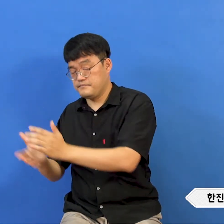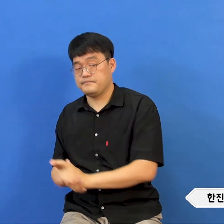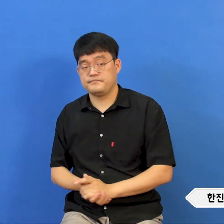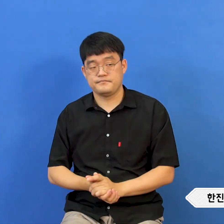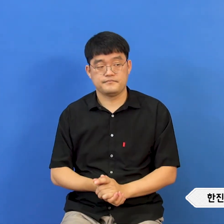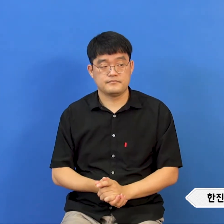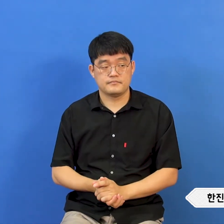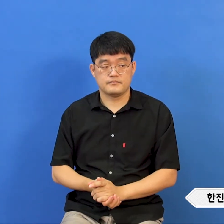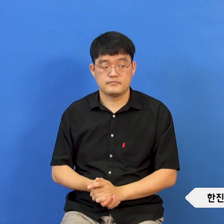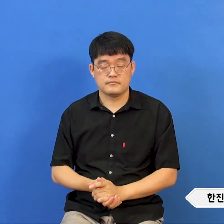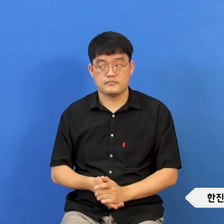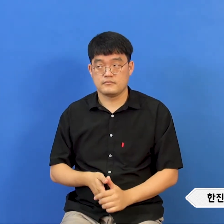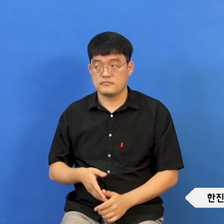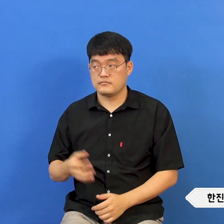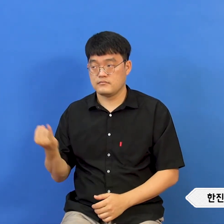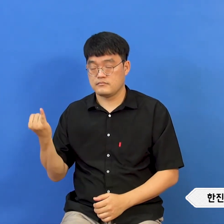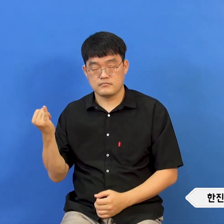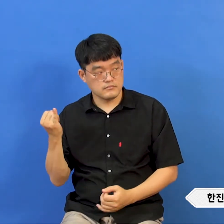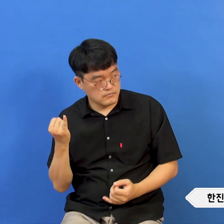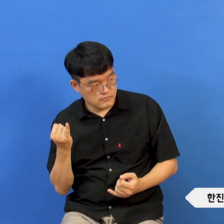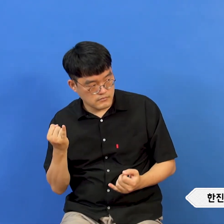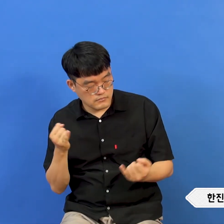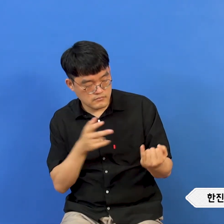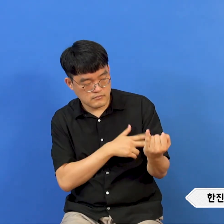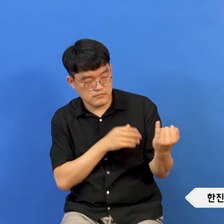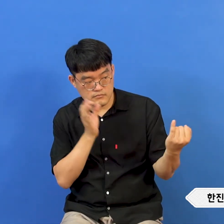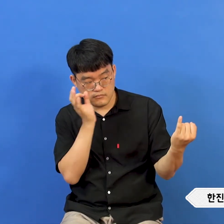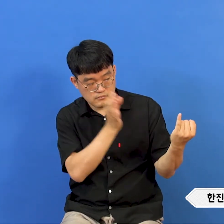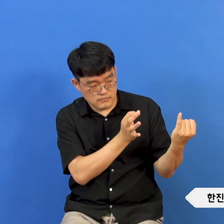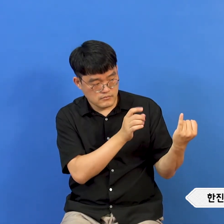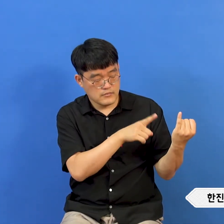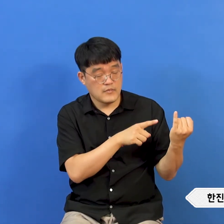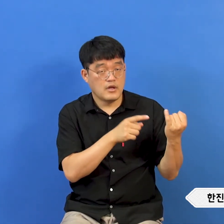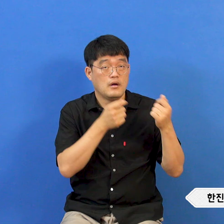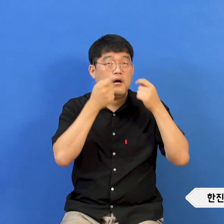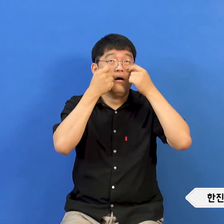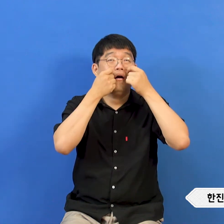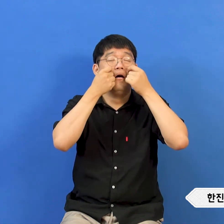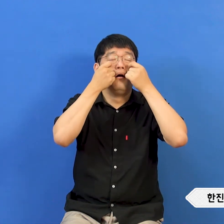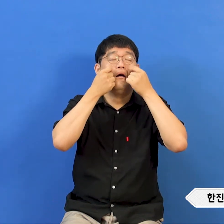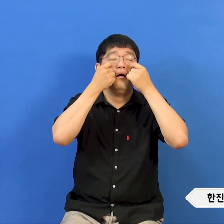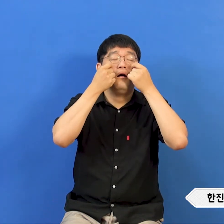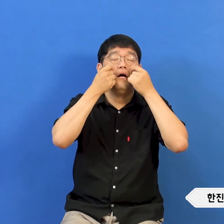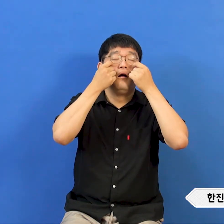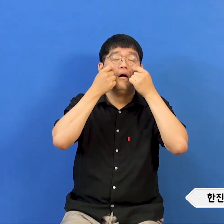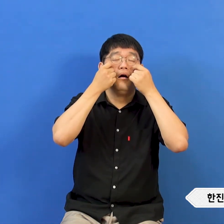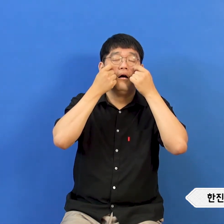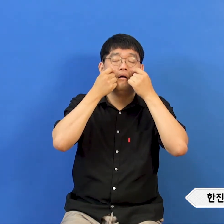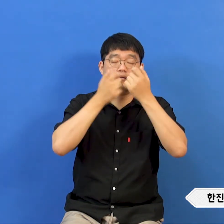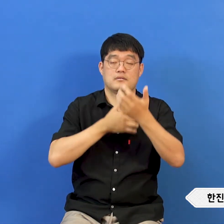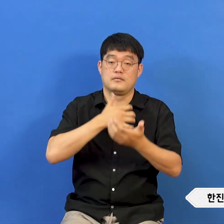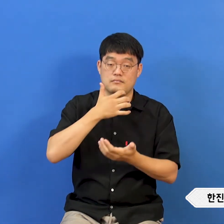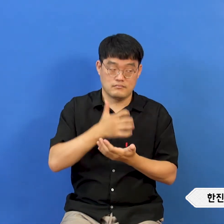집사님이 슬쩍 보니까 그 부인 금방이라도 그냥 울 듯이 그냥 눈이 벌겋게 됐습니다.